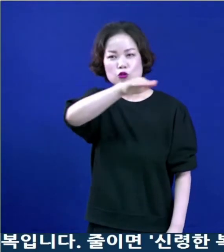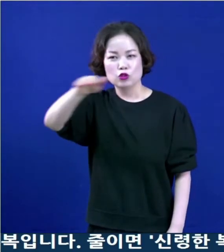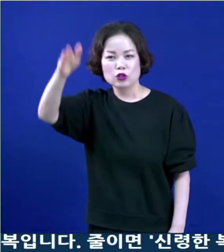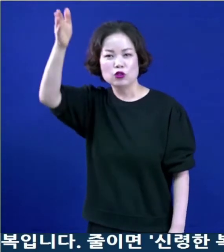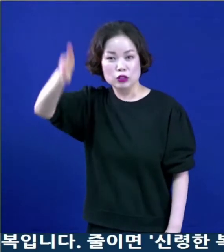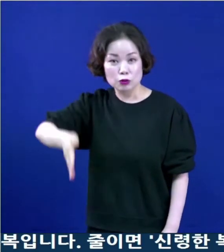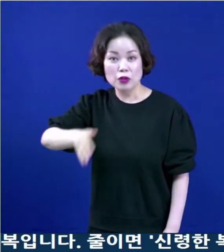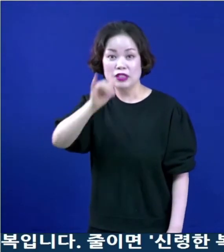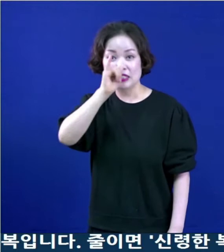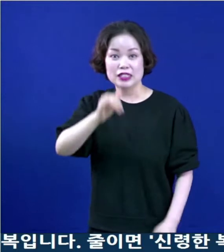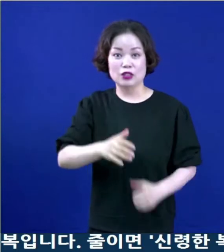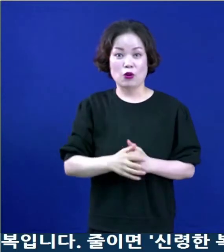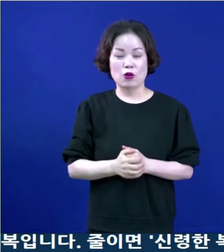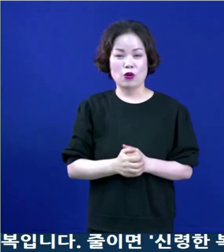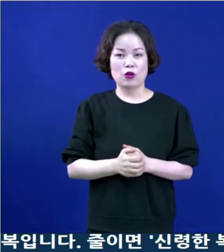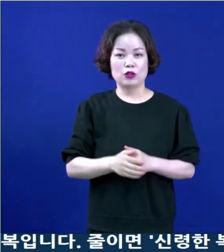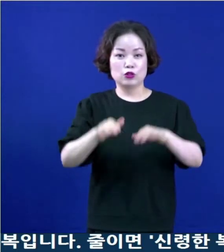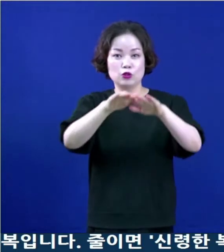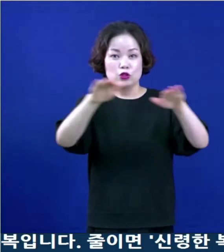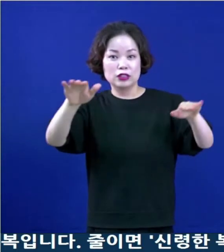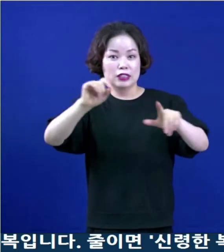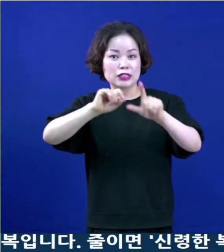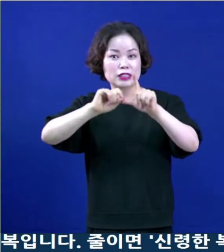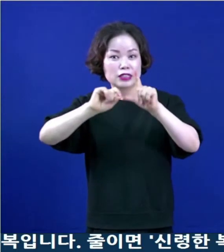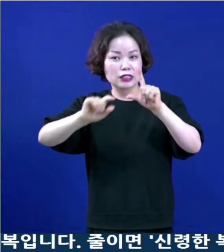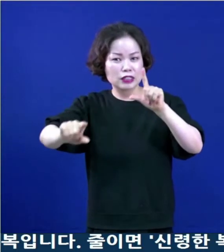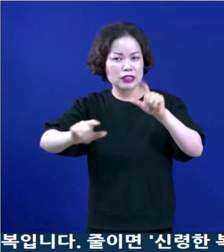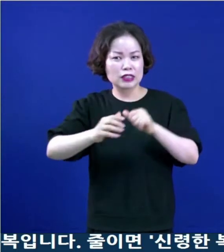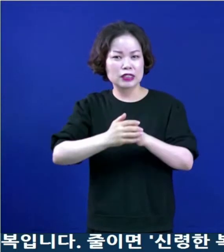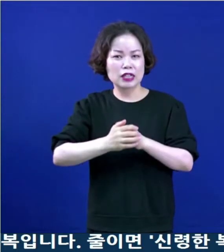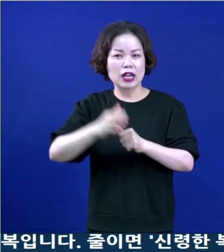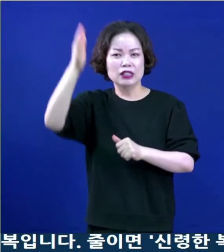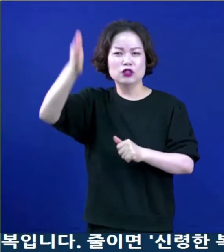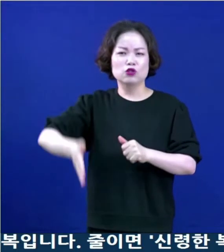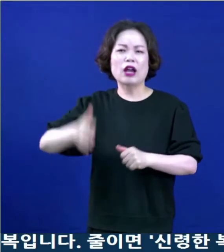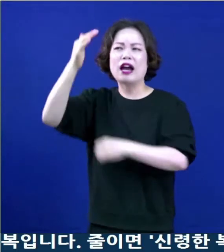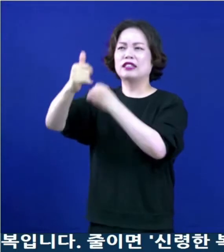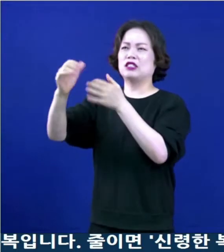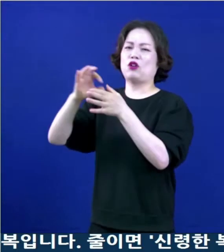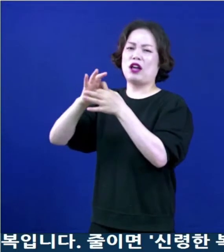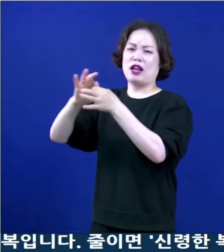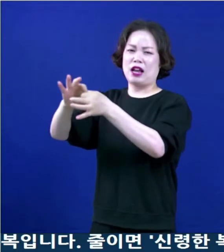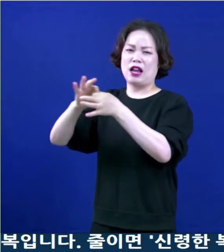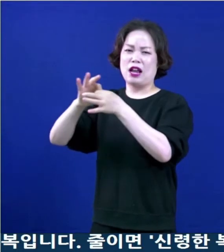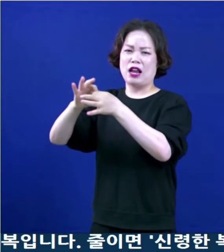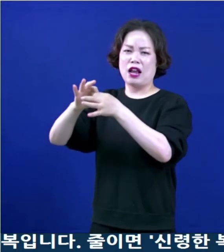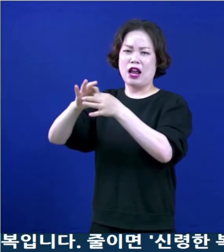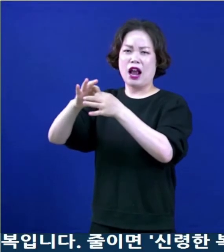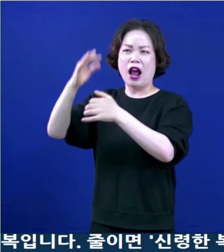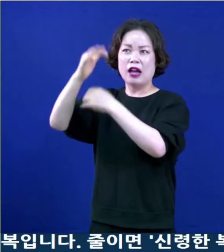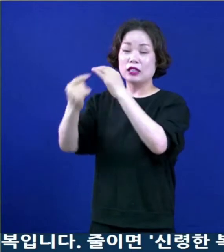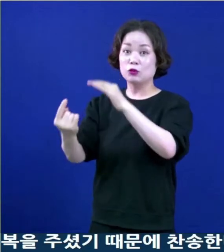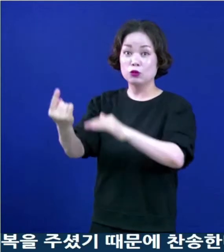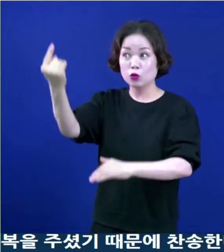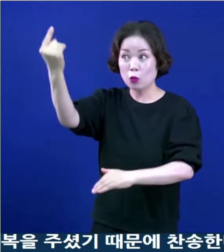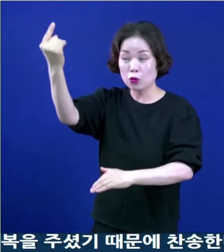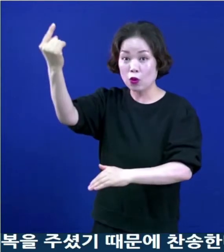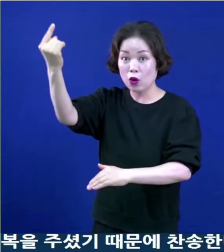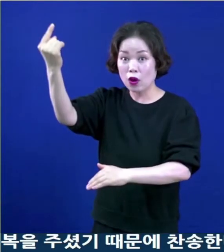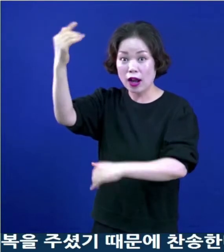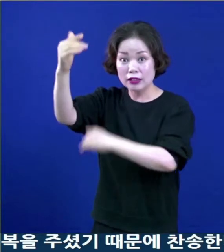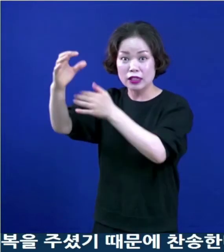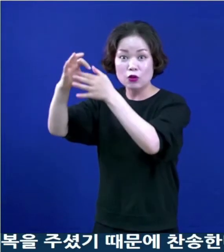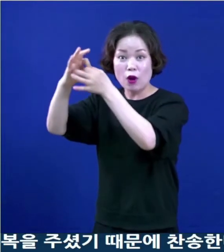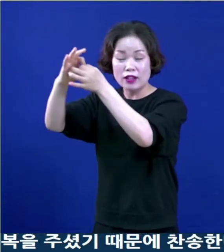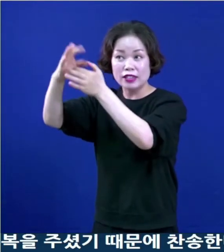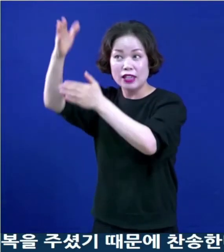있습니다. 수직적인 측면은 우리와 하나님과의 관계이죠. 하나님을 높이고 하나님과의 관계를 갖는